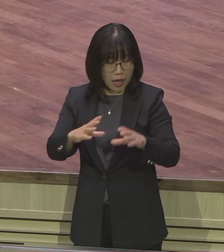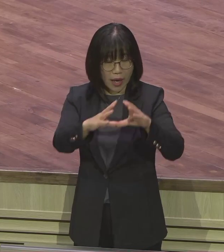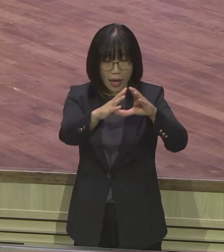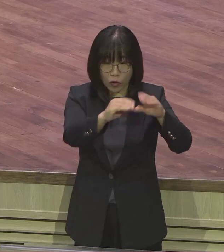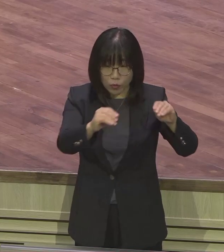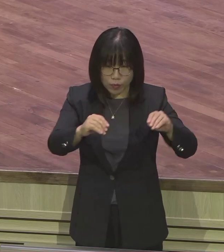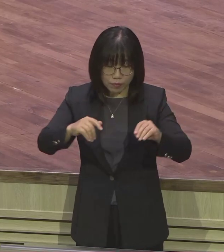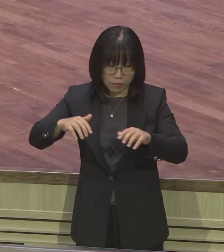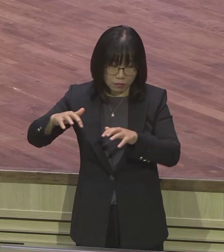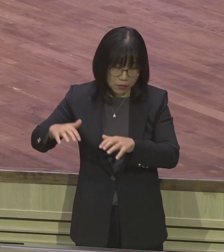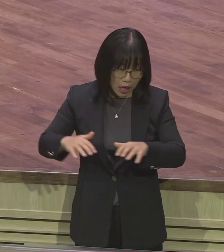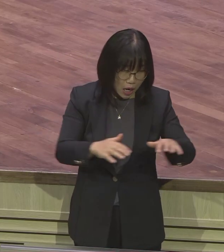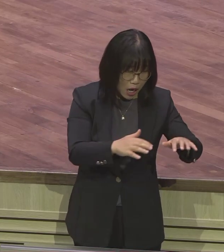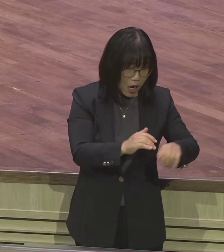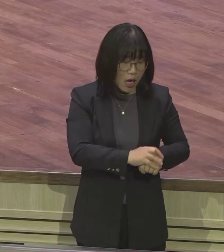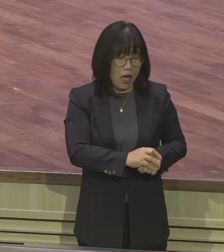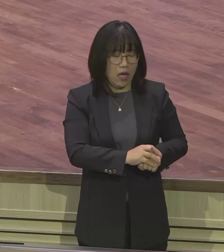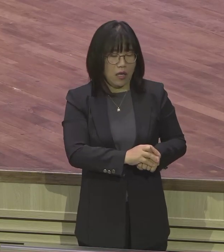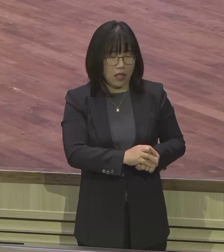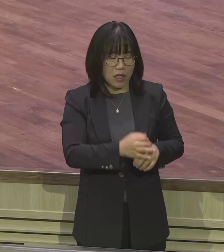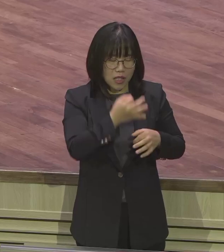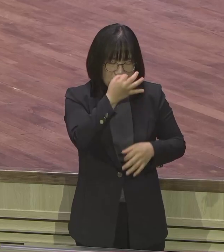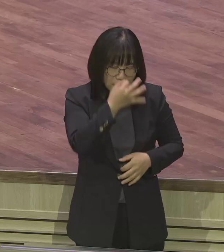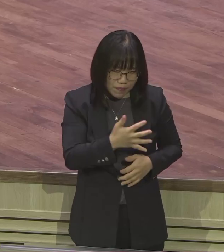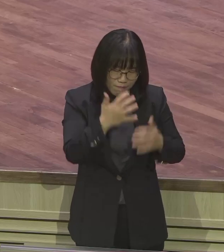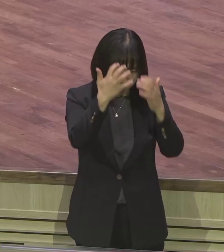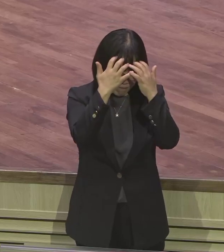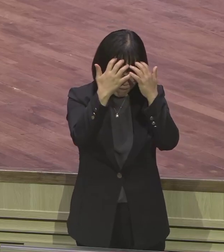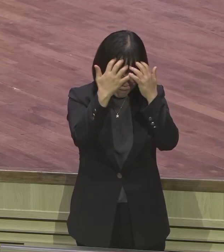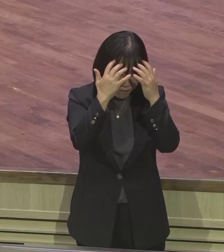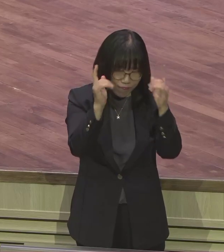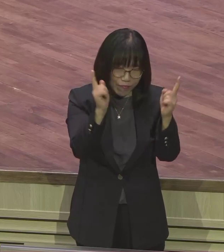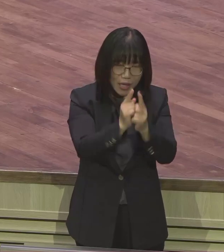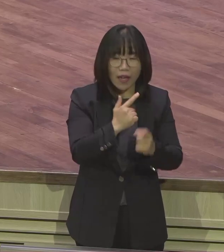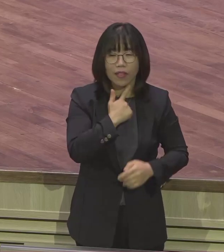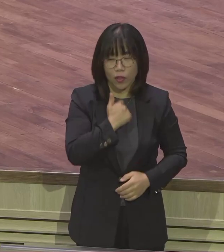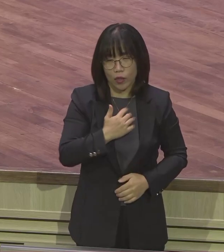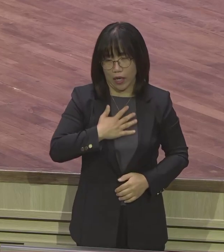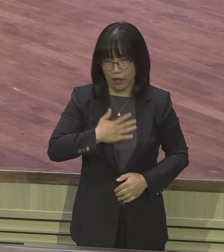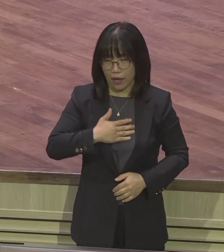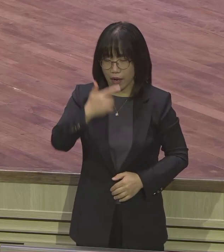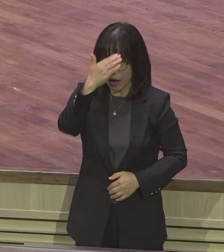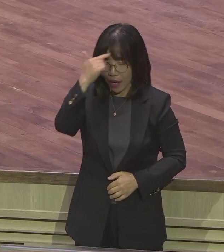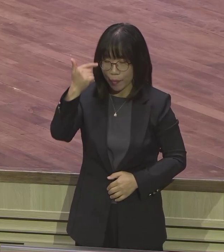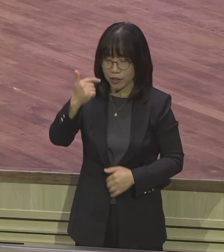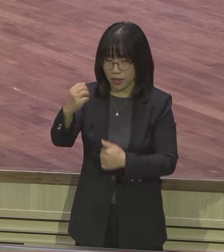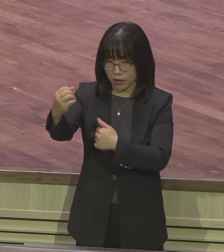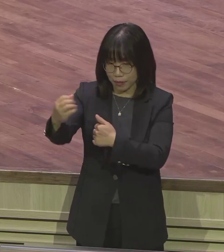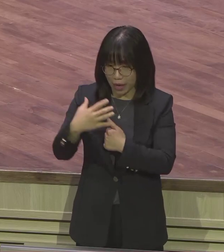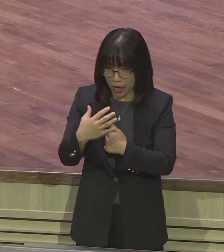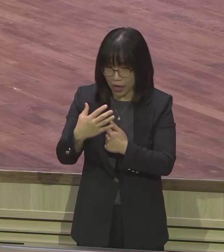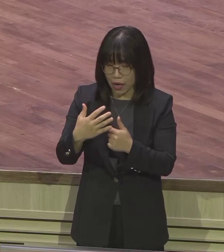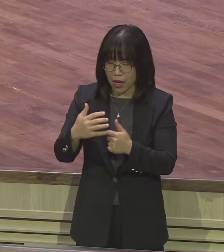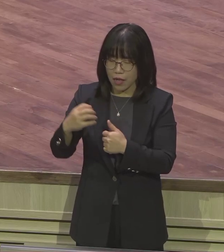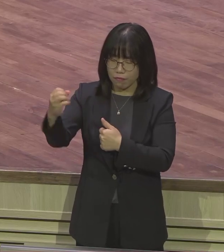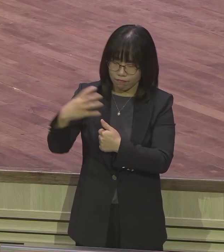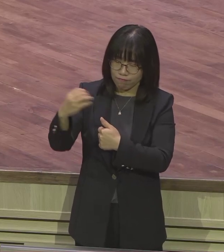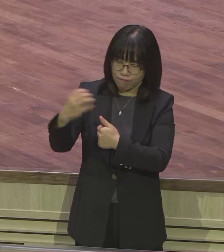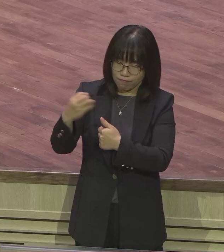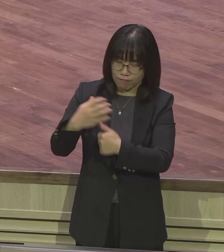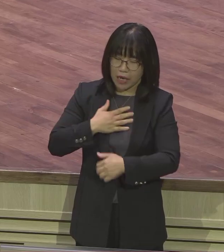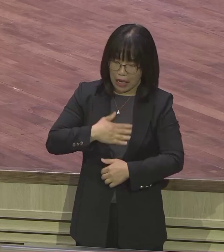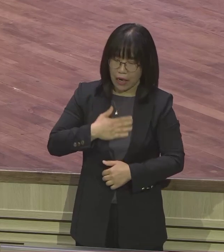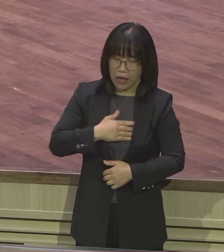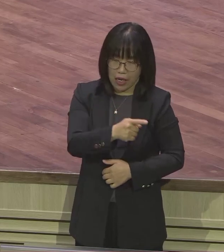뻔하고 얼마나 창피당했어요. 이걸 알고 있다니까요. 할아버지 아브라함 통해서 자기가 살고 있는 이 가나안 땅을 떠나